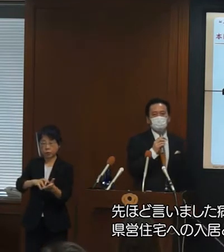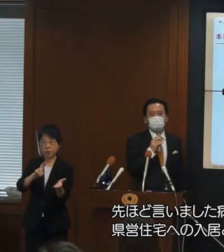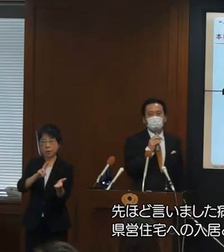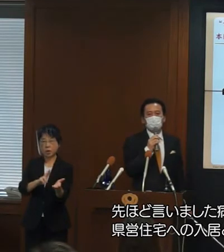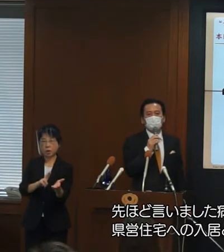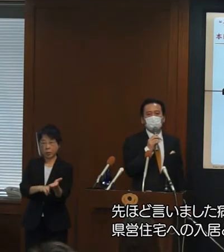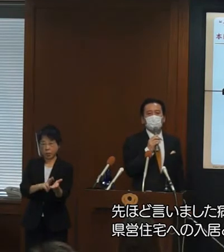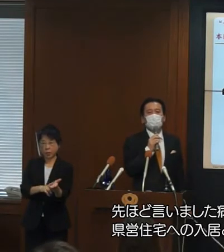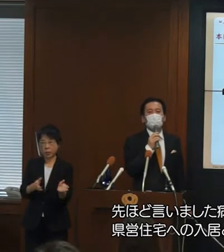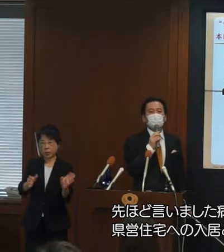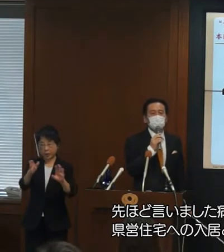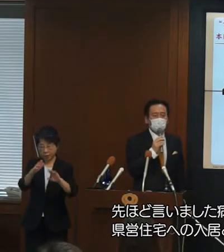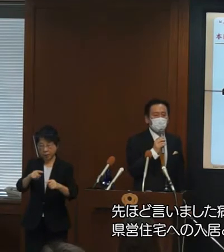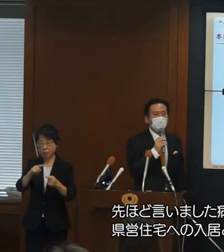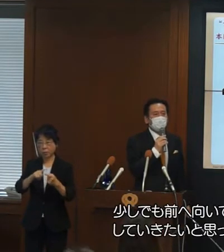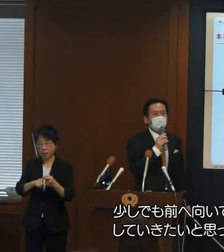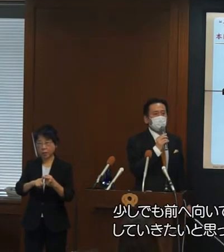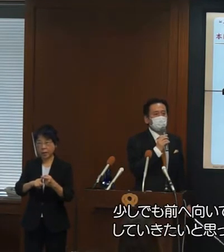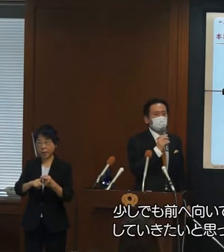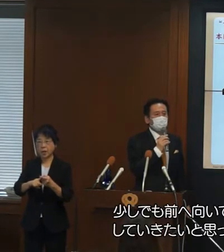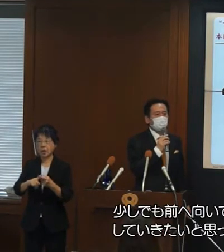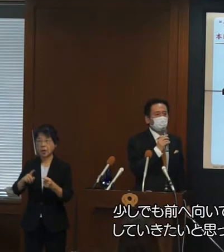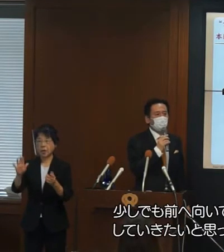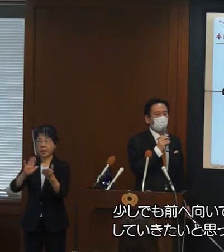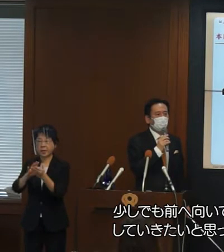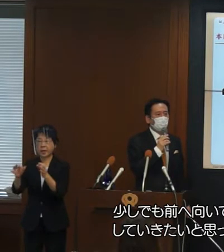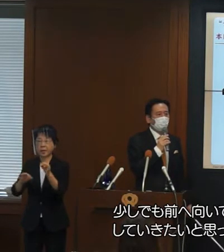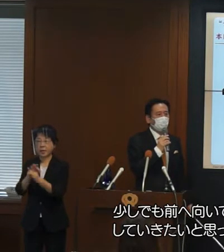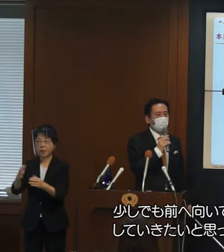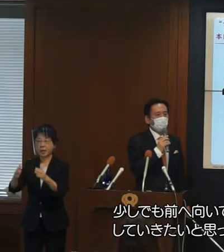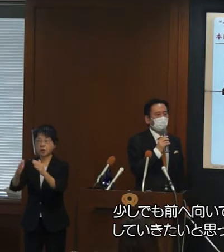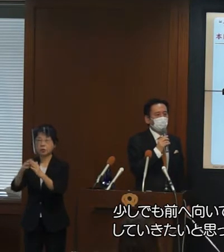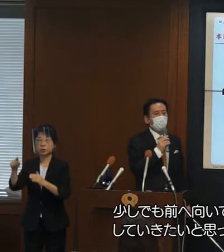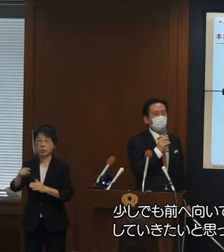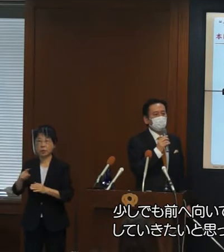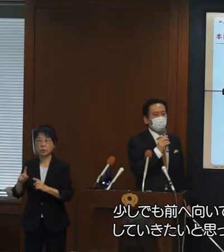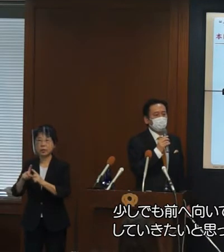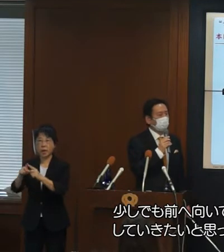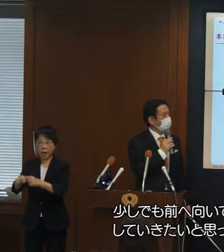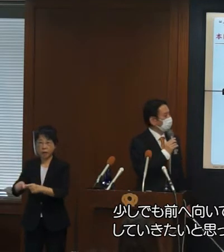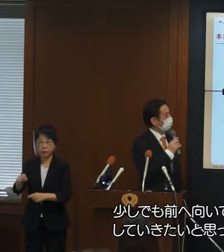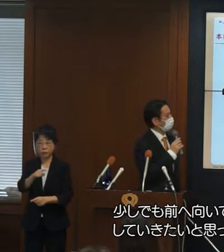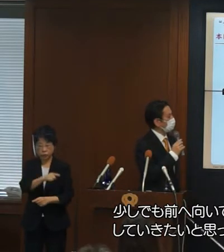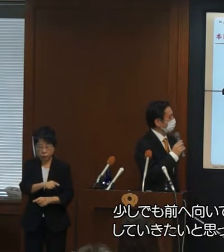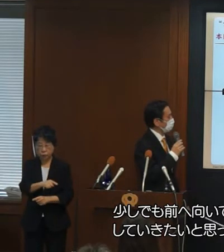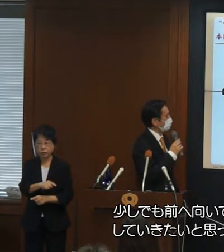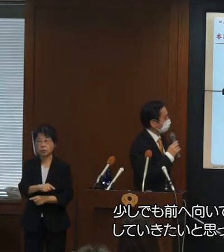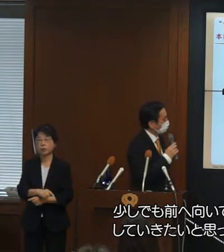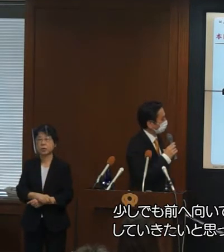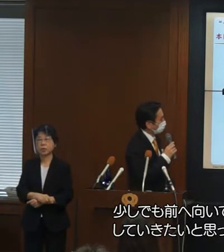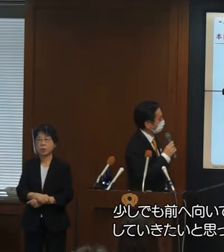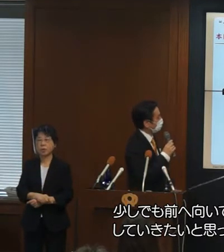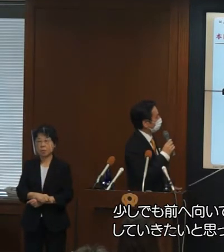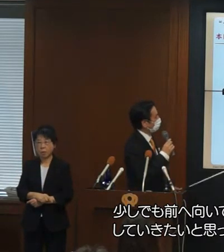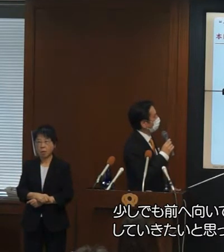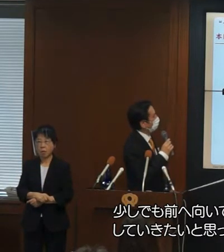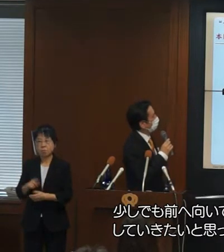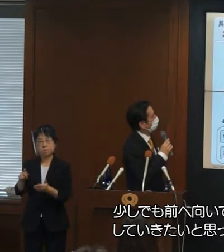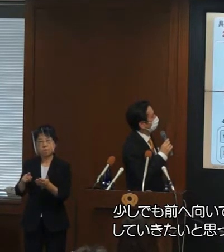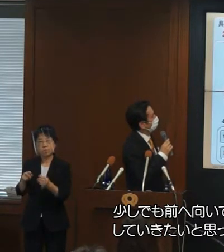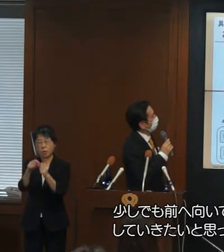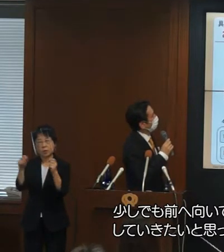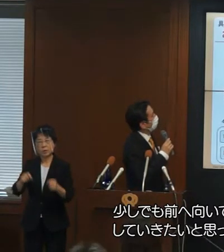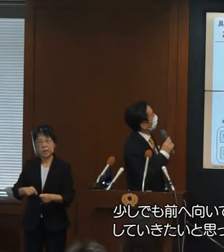営住宅への入居というものを可能にして、少しでも前へ向いていただけるような形にしていきたいと思っています。は